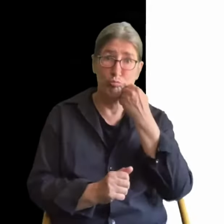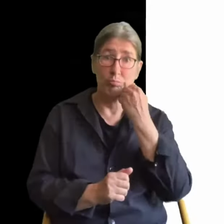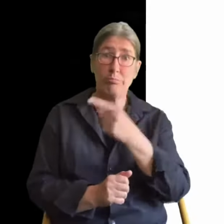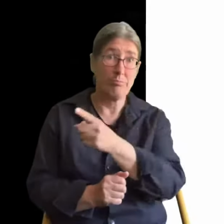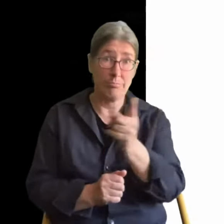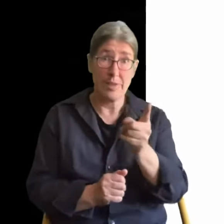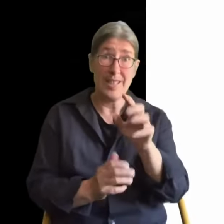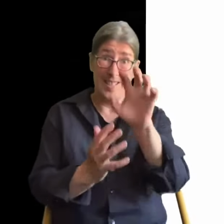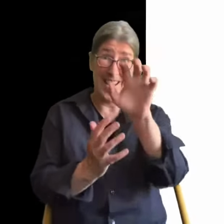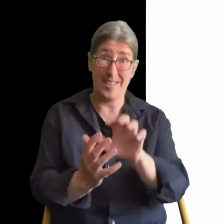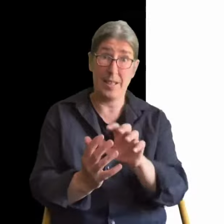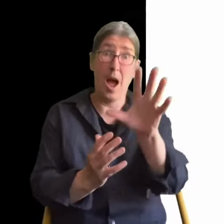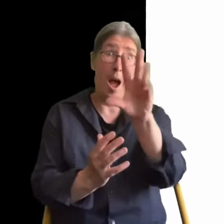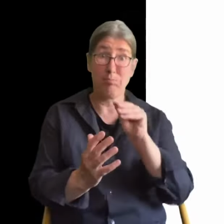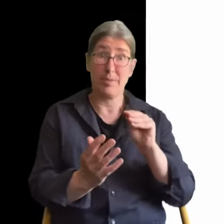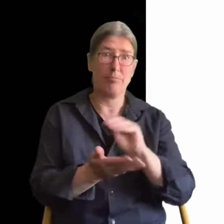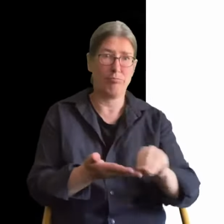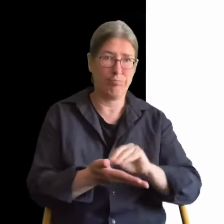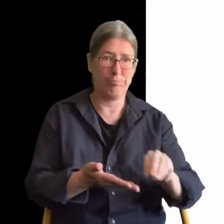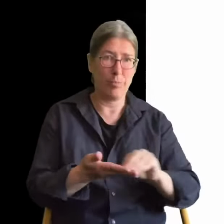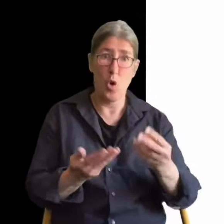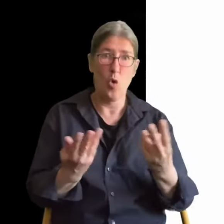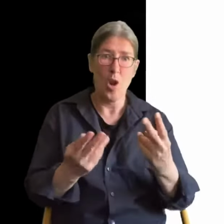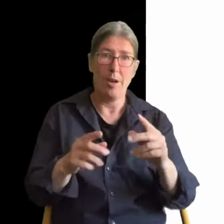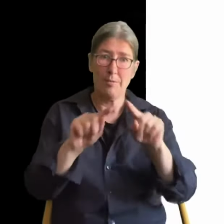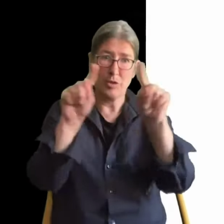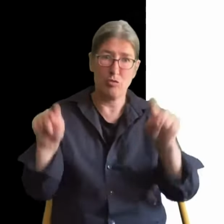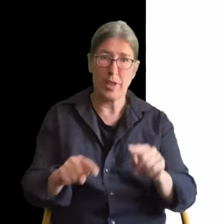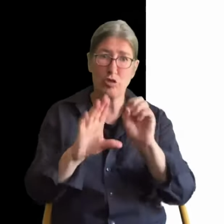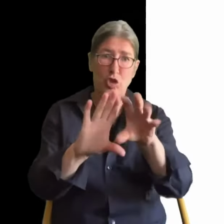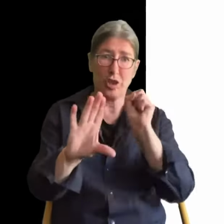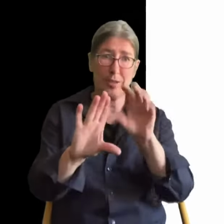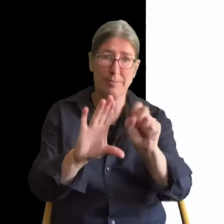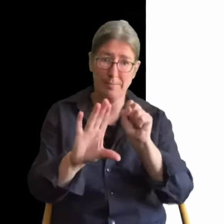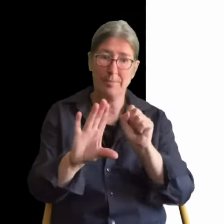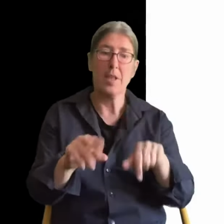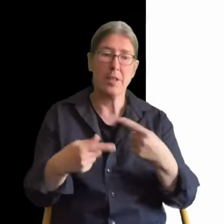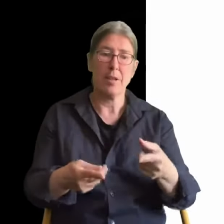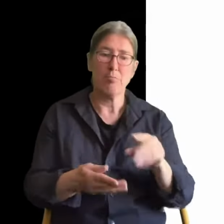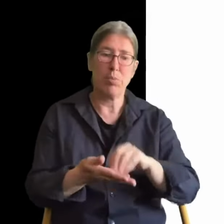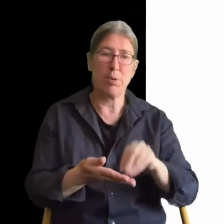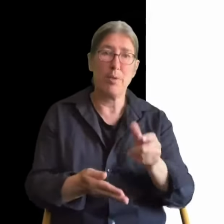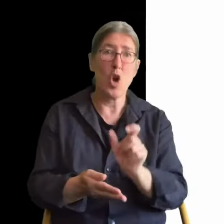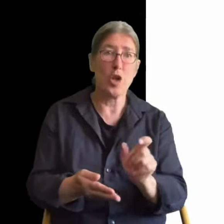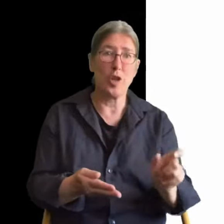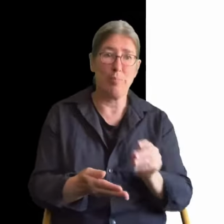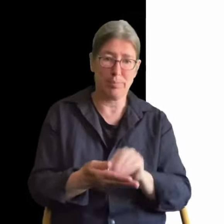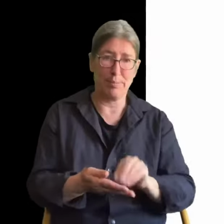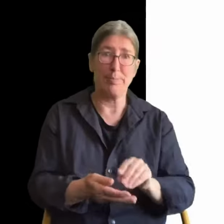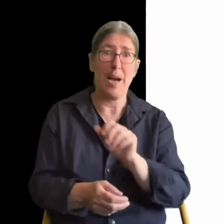Da bitte ich euch, schreibt euch den Text jetzt ab oder macht euch einen Screenshot und füllt dann die Lücken aus.